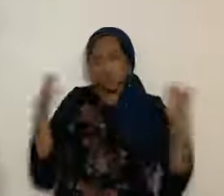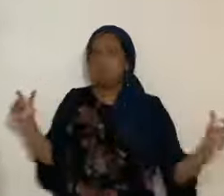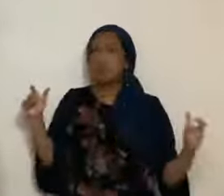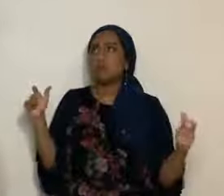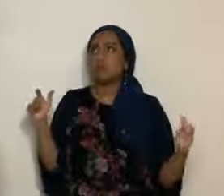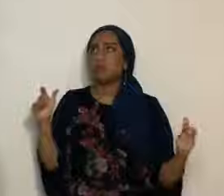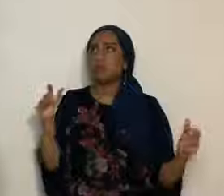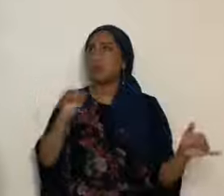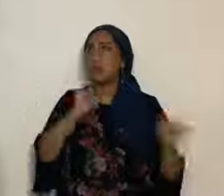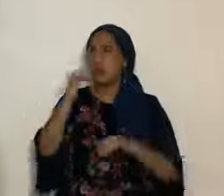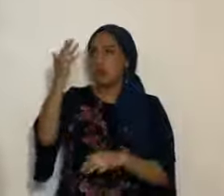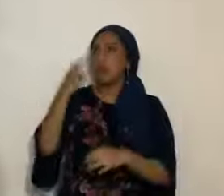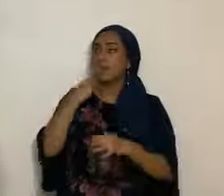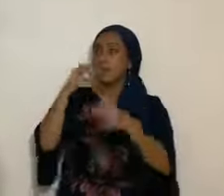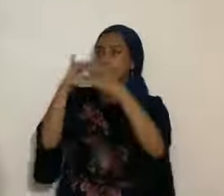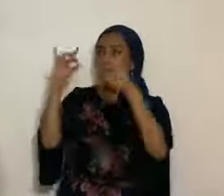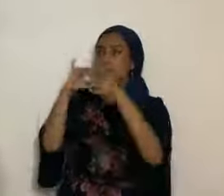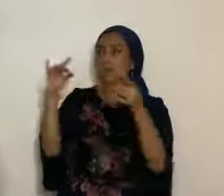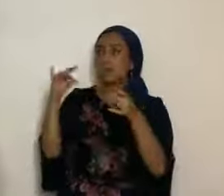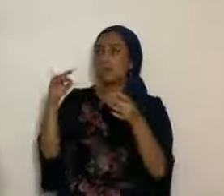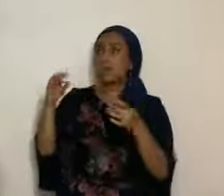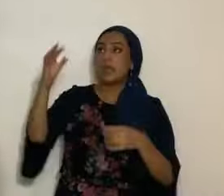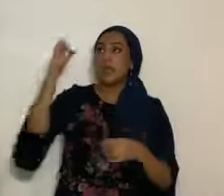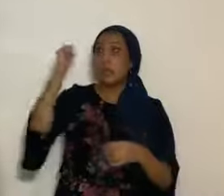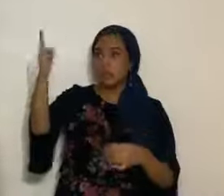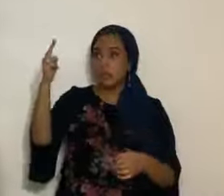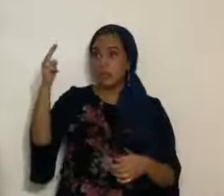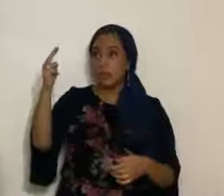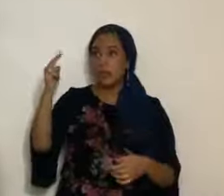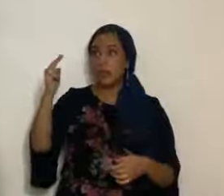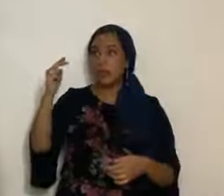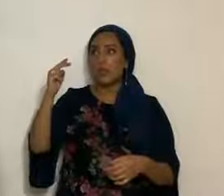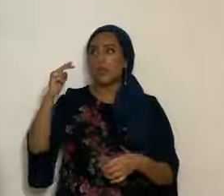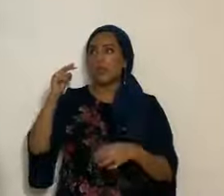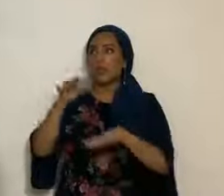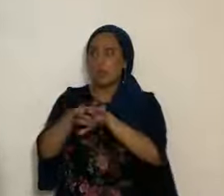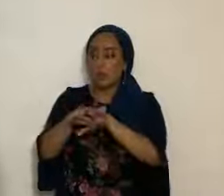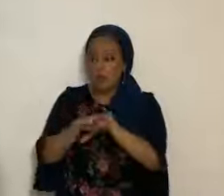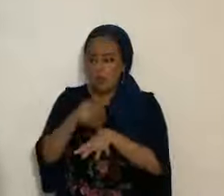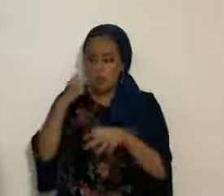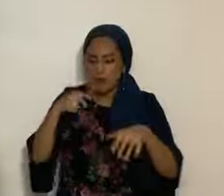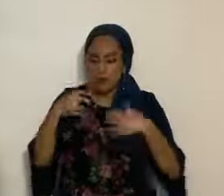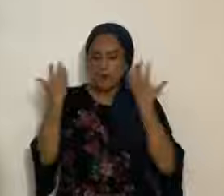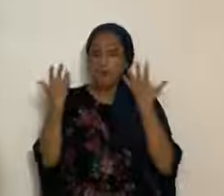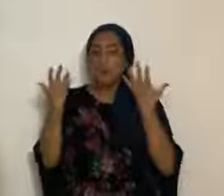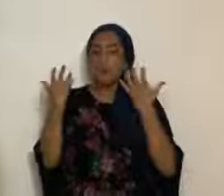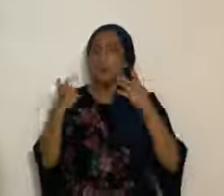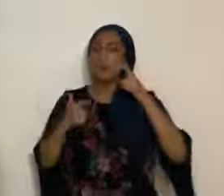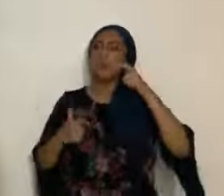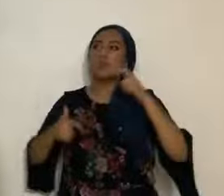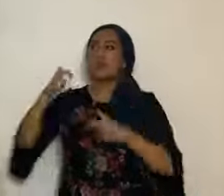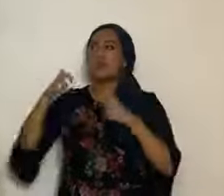lo hablaste diciendo: Yahweh, tardo para la ira y grande en compasión, que perdona la iniquidad